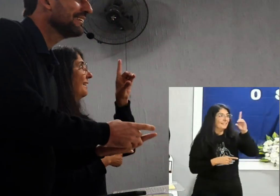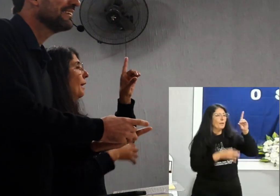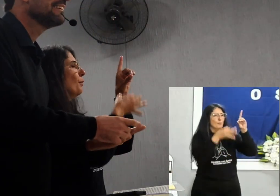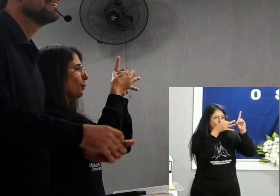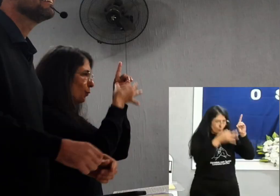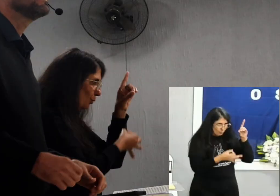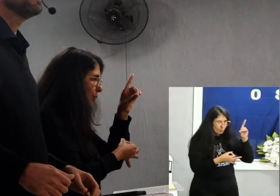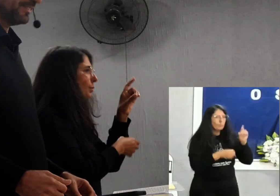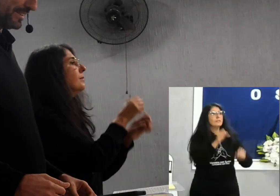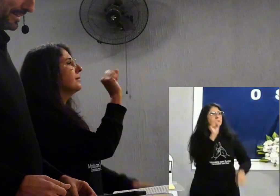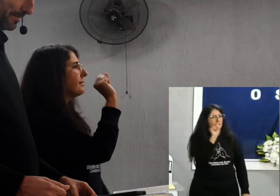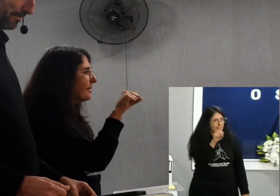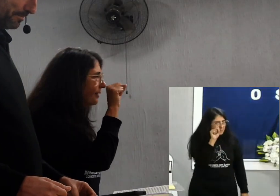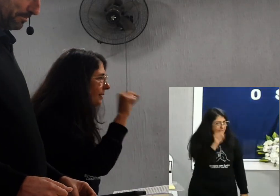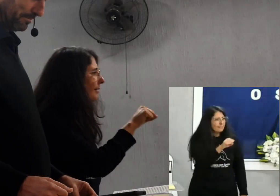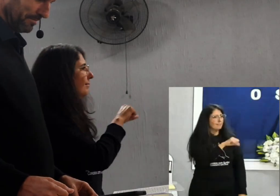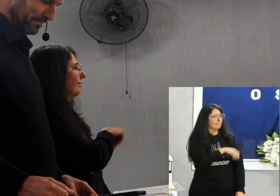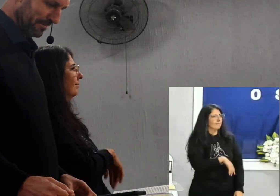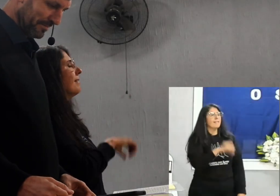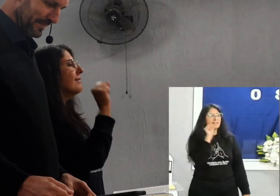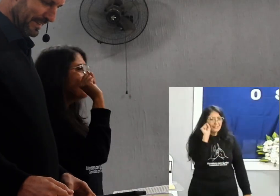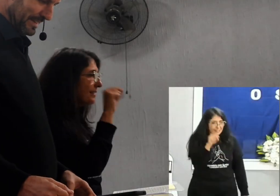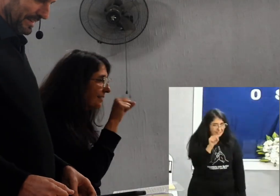sim. Sim.